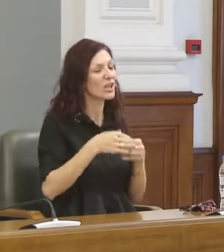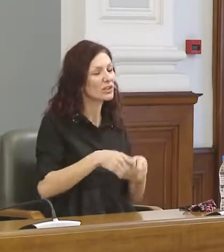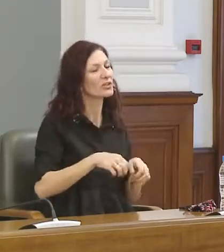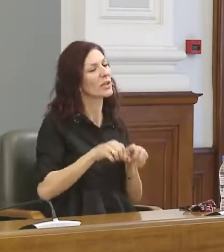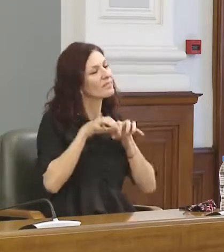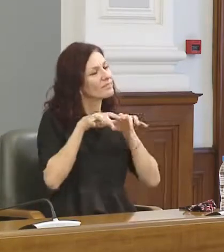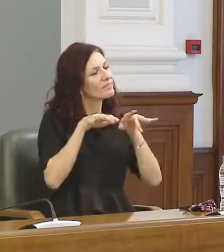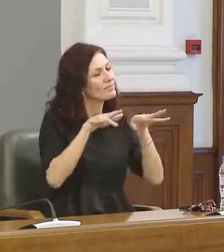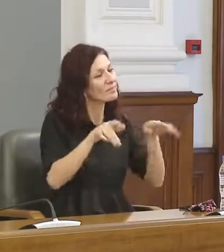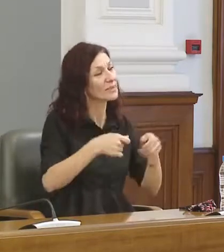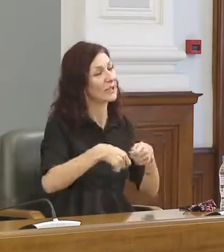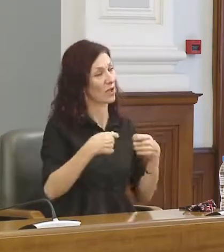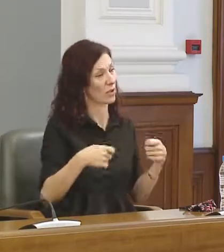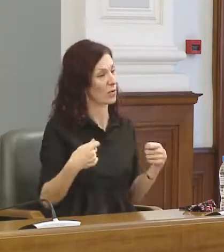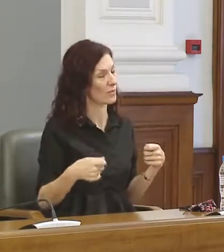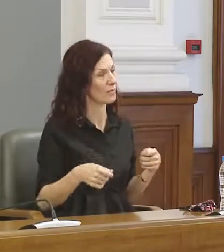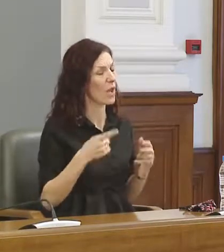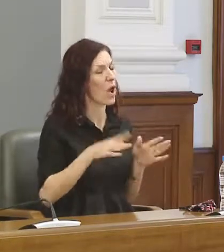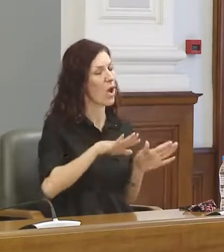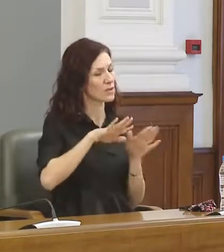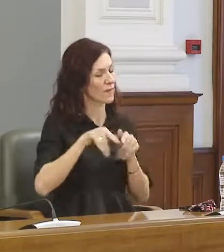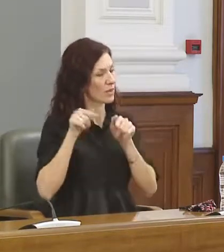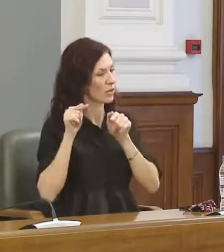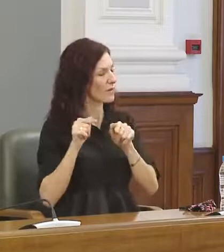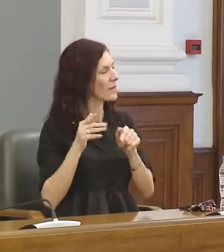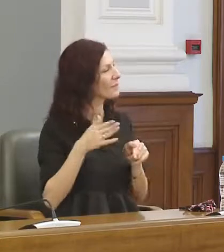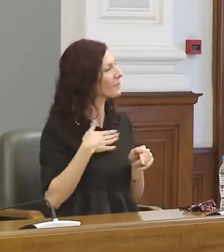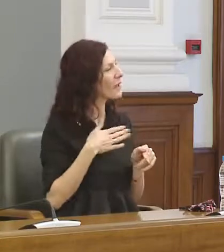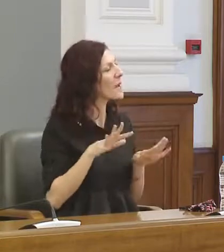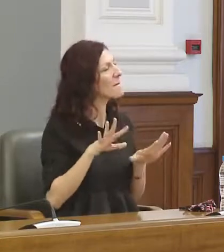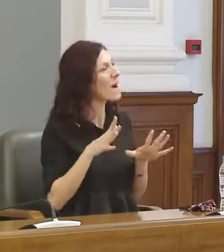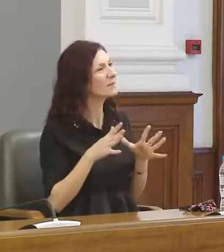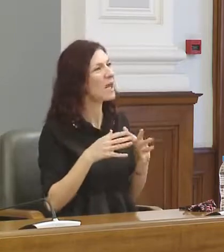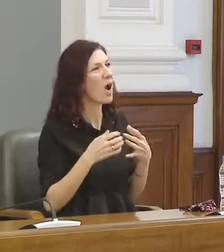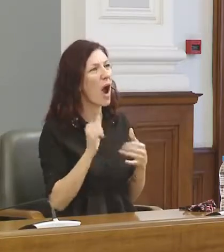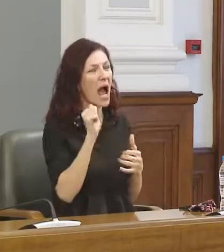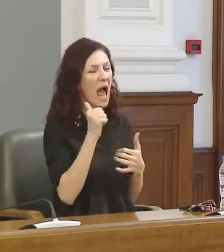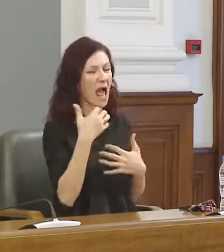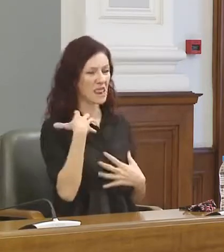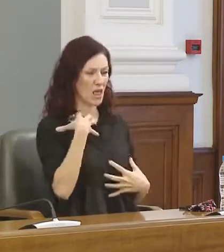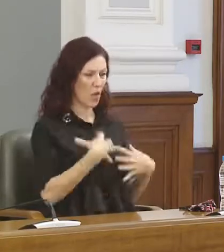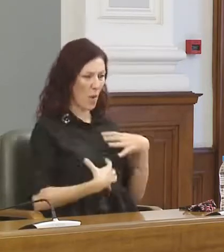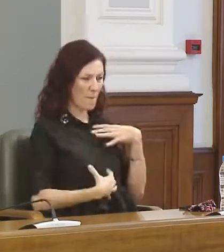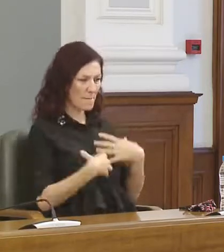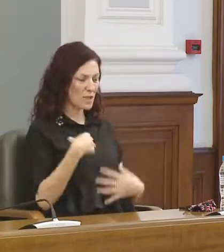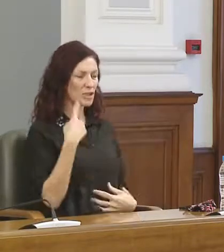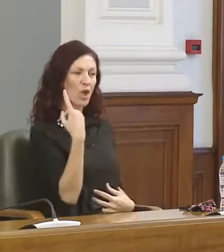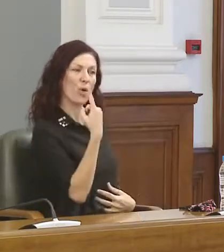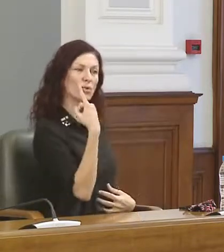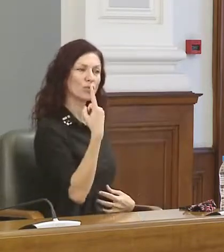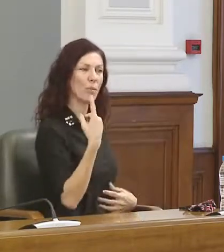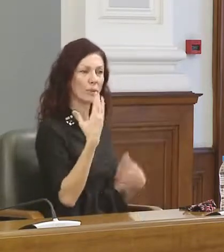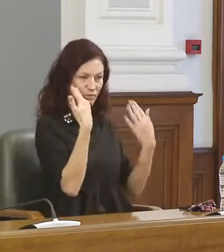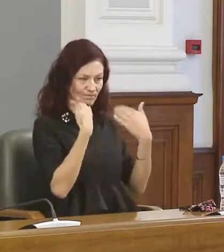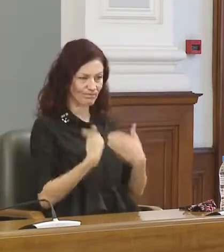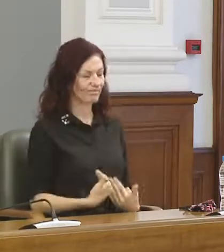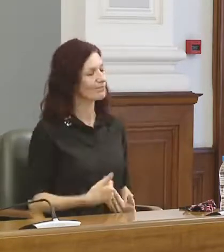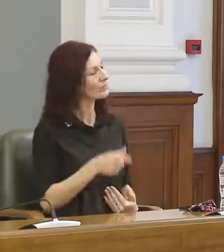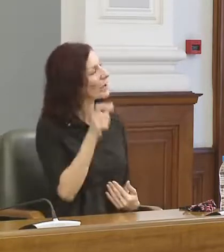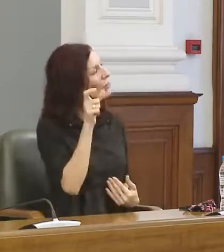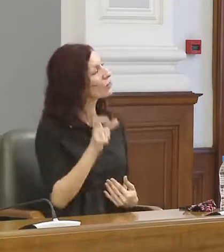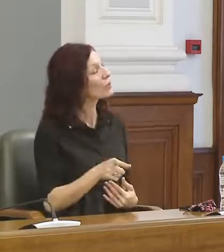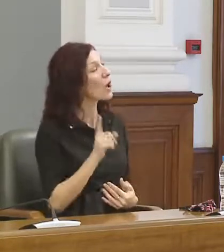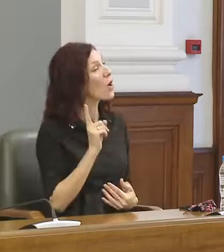дълго време. А освен това, има някои анатомични особености на човешкия организъм,